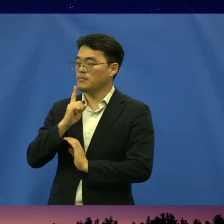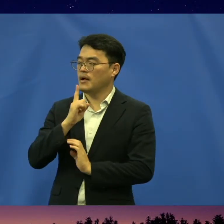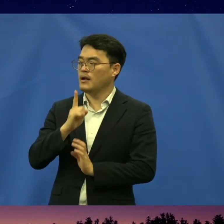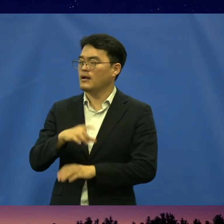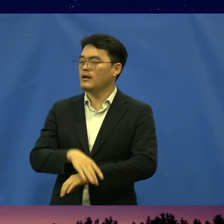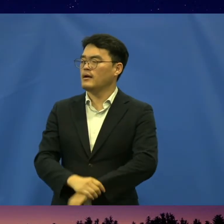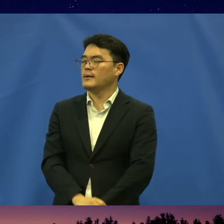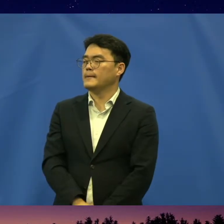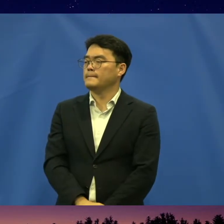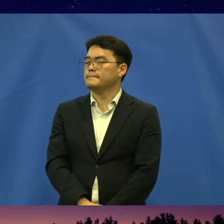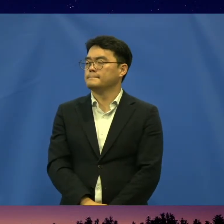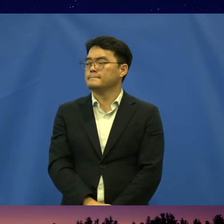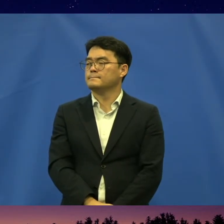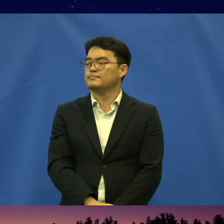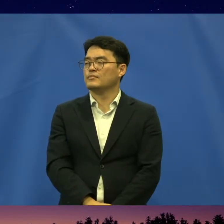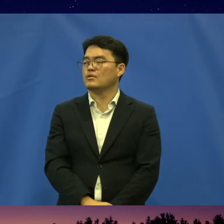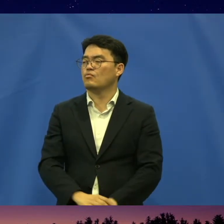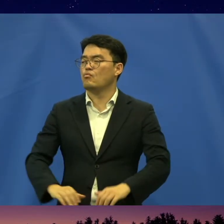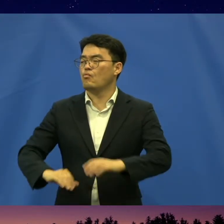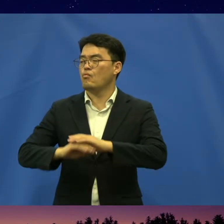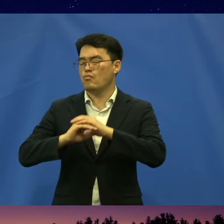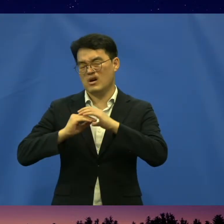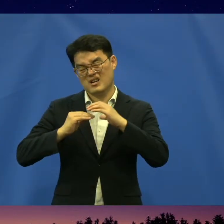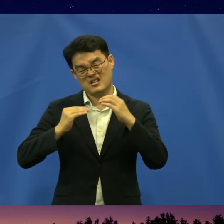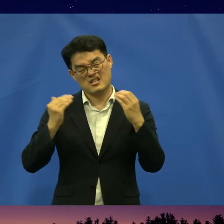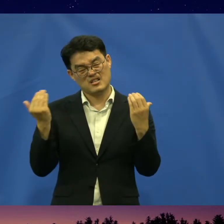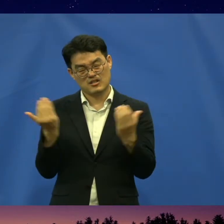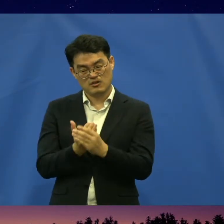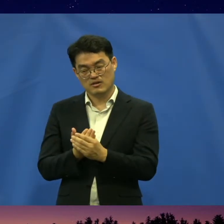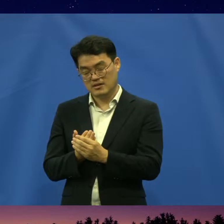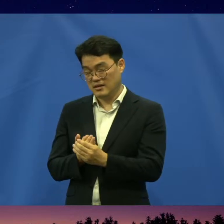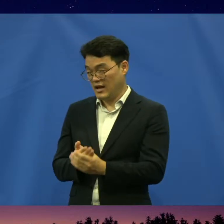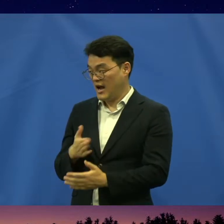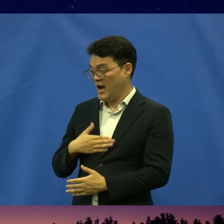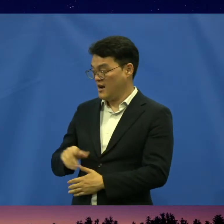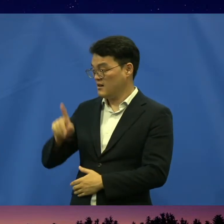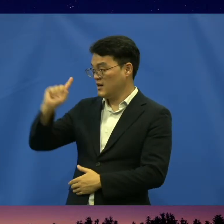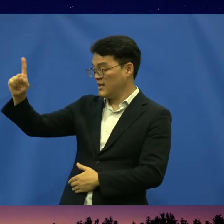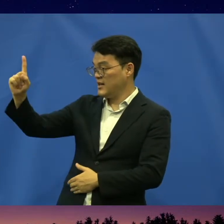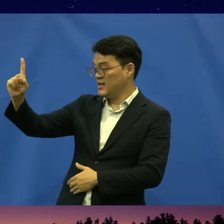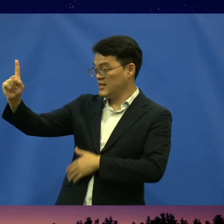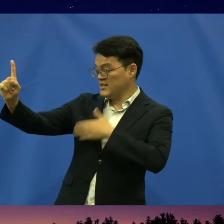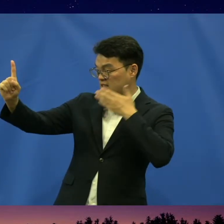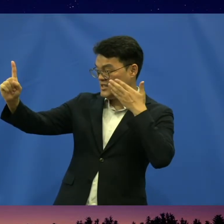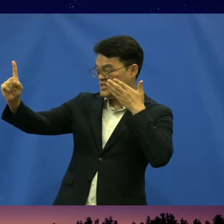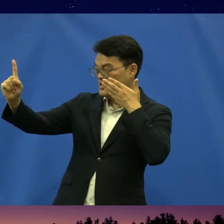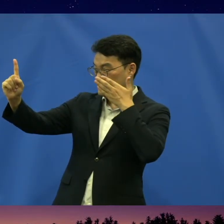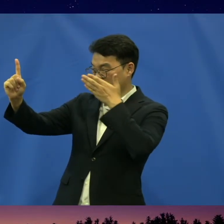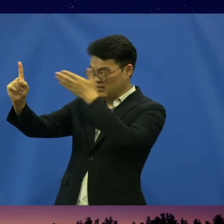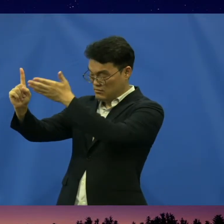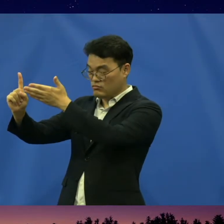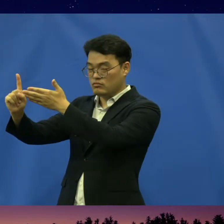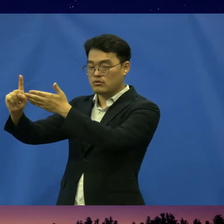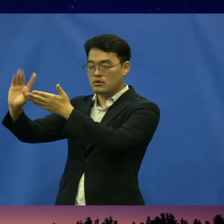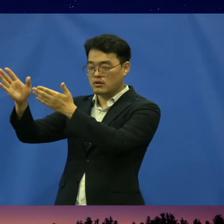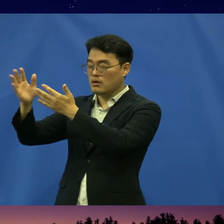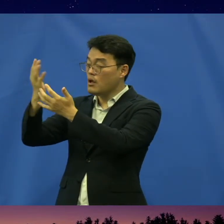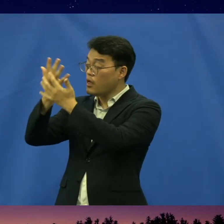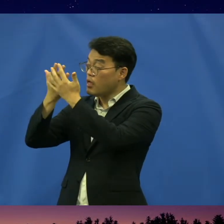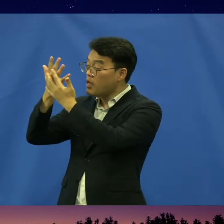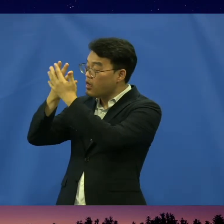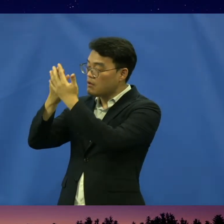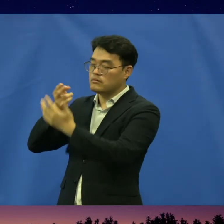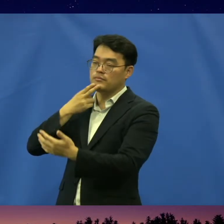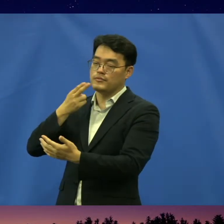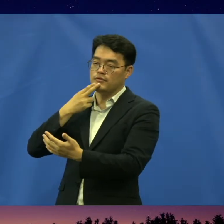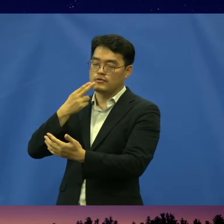완전히 그게 사로잡혀 있는 거죠. 고도의 집중, 초점을 잃어버리지 않아요. 여러분 기도의